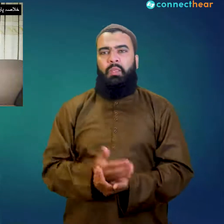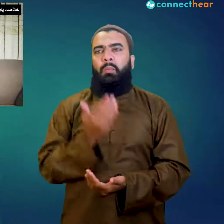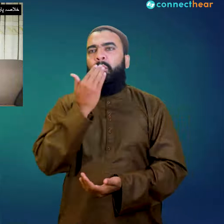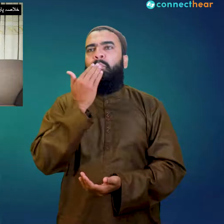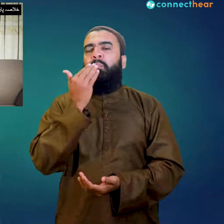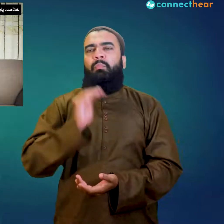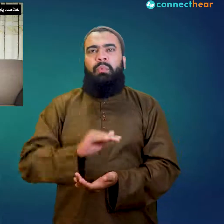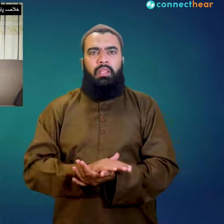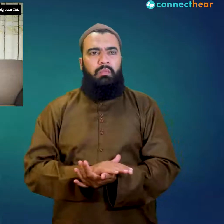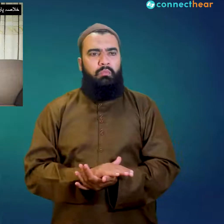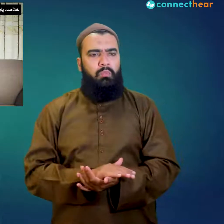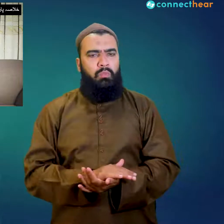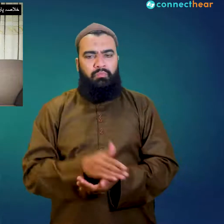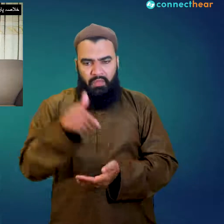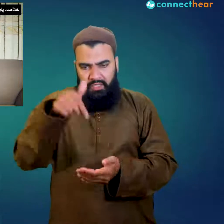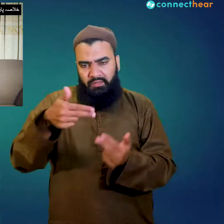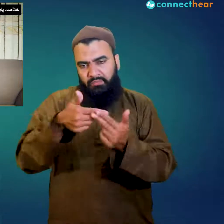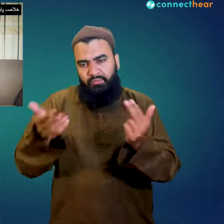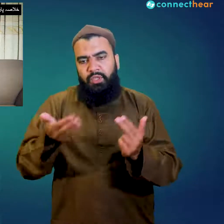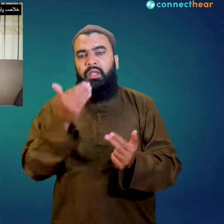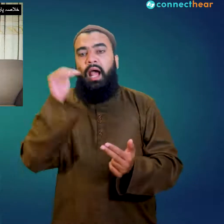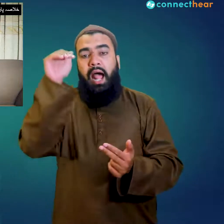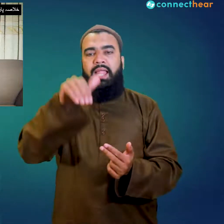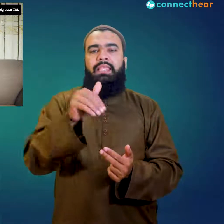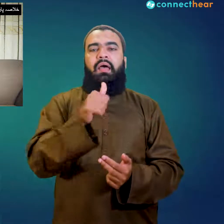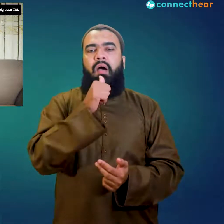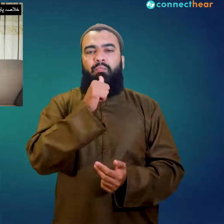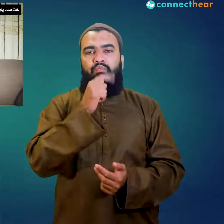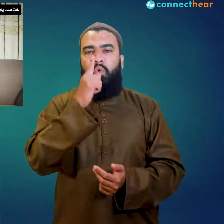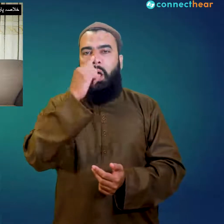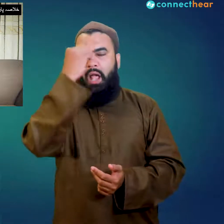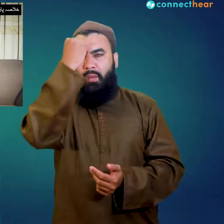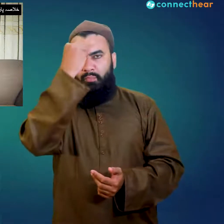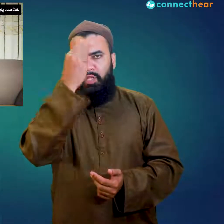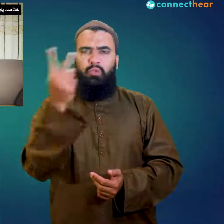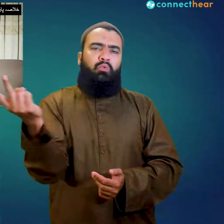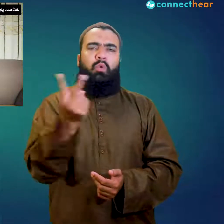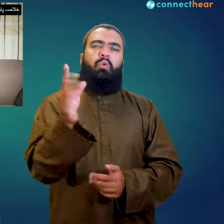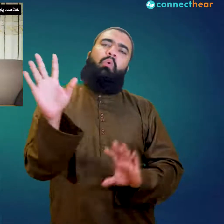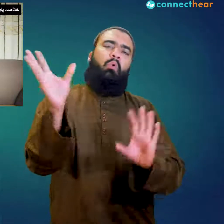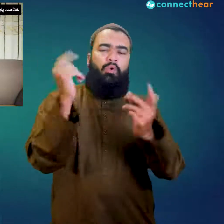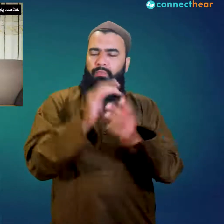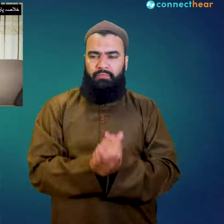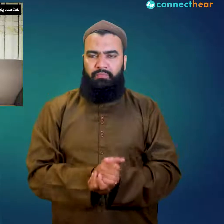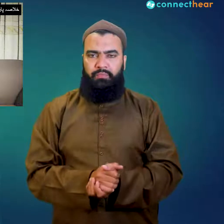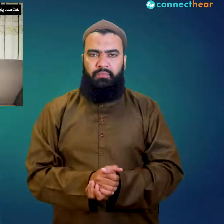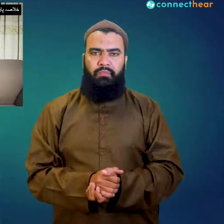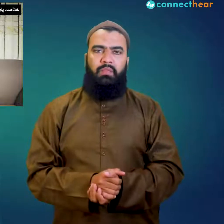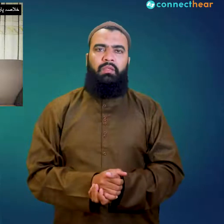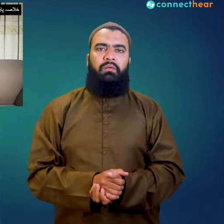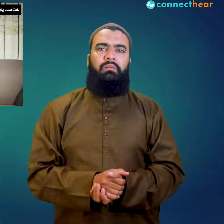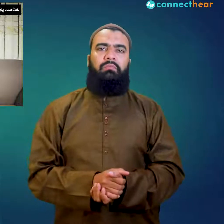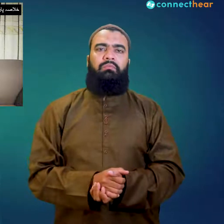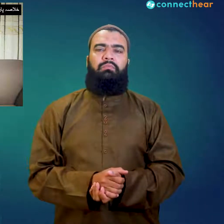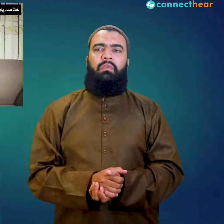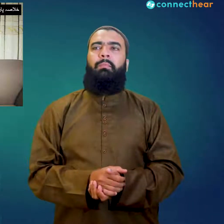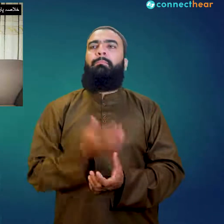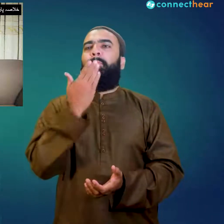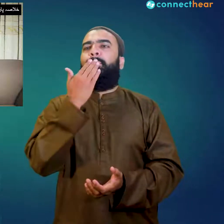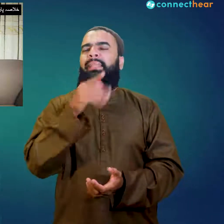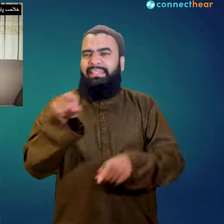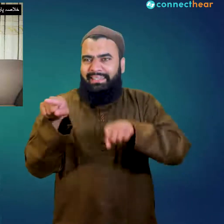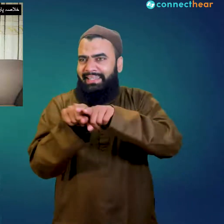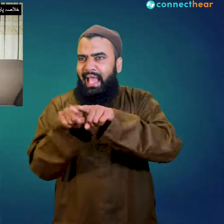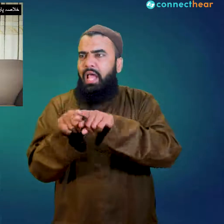کی طرف سے ہوں۔ تو آیت میں فرمایا گیا کہ قرابت کے تعلق اور رحم کے جو رشتے ہیں